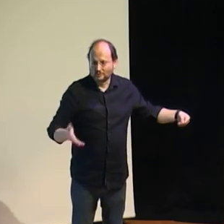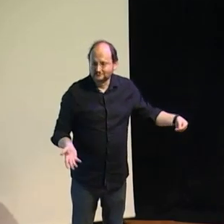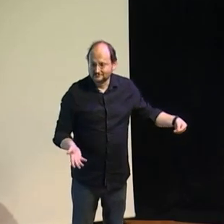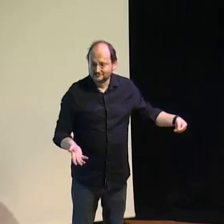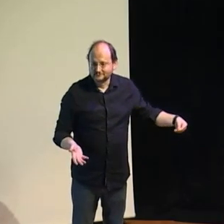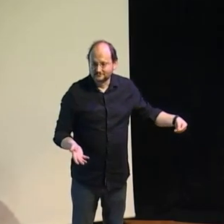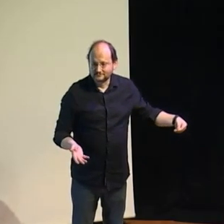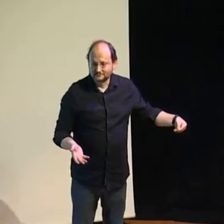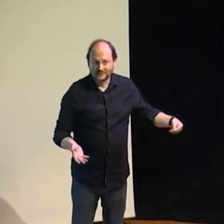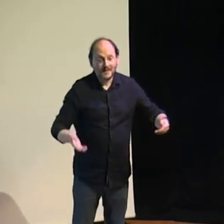papier.